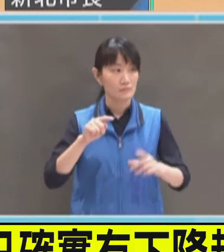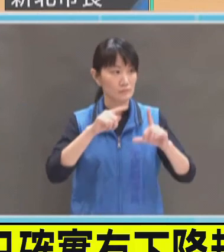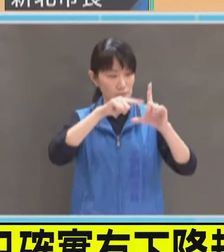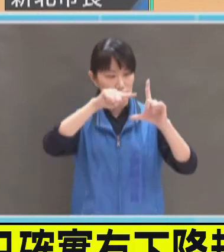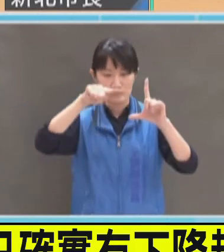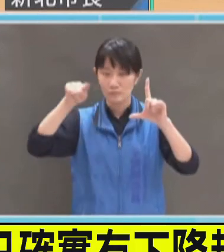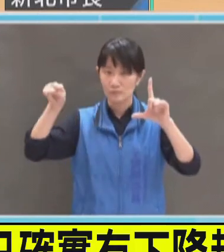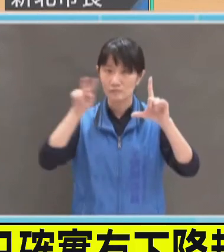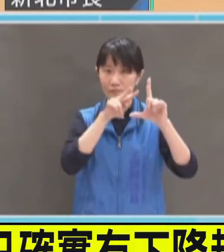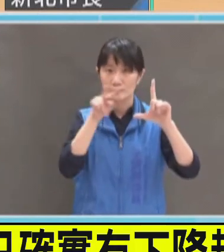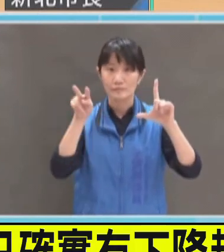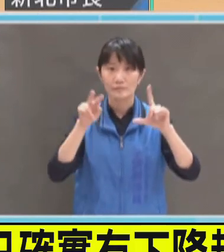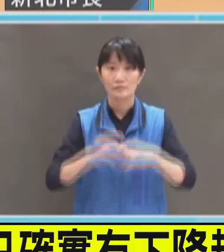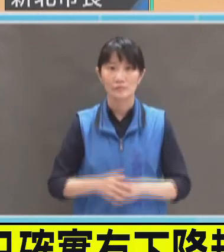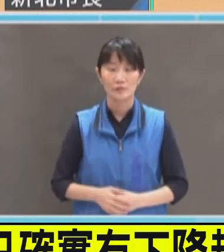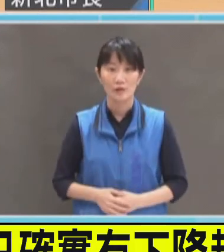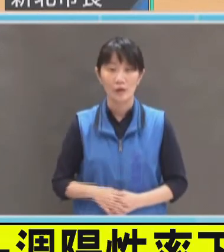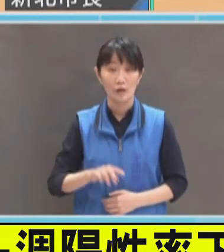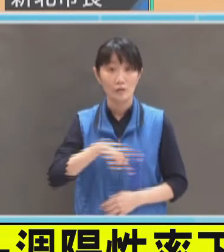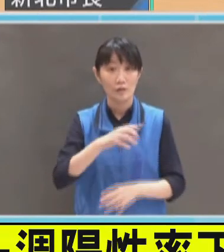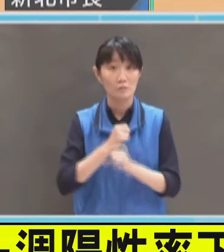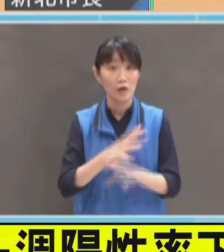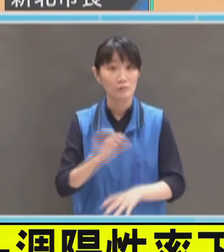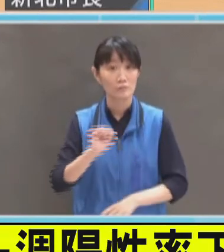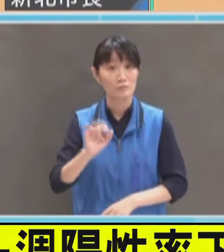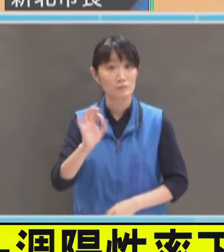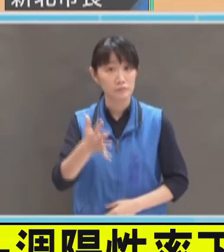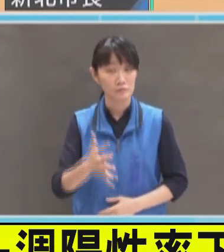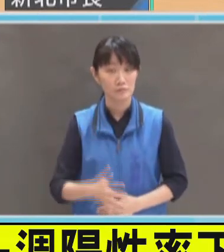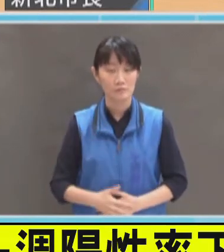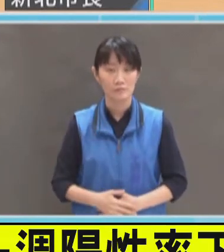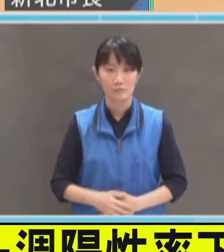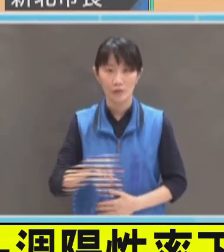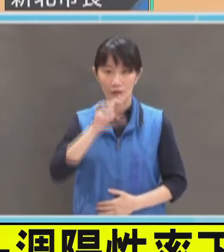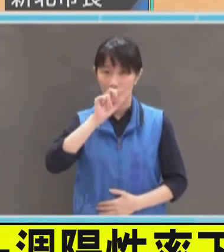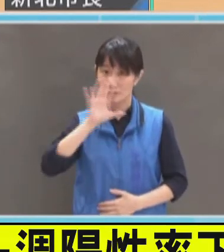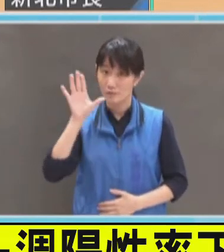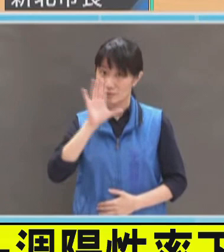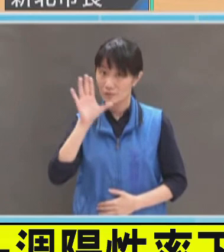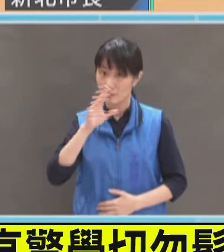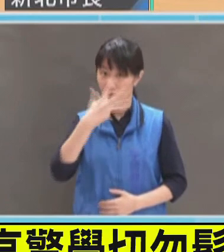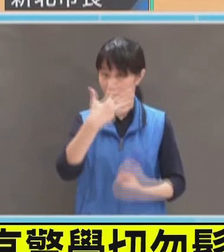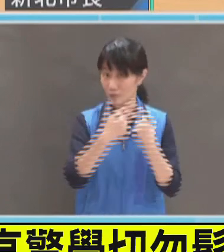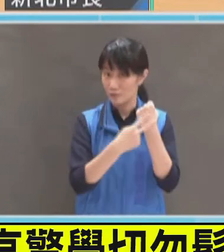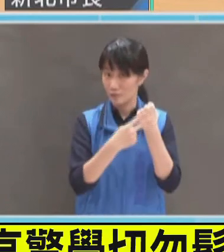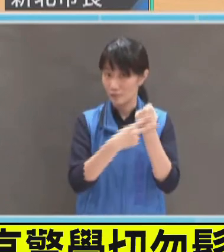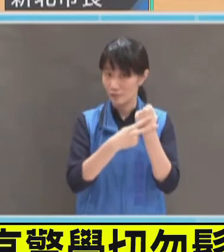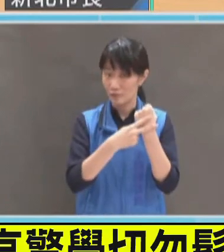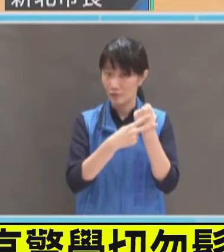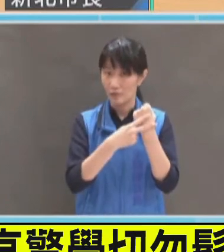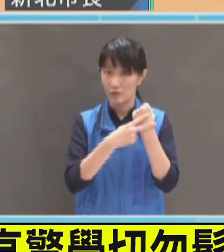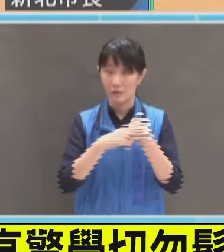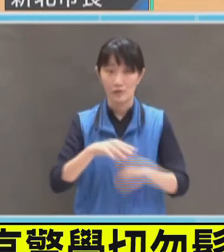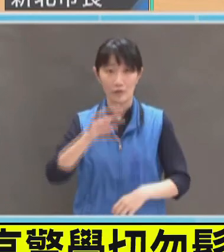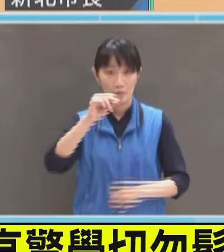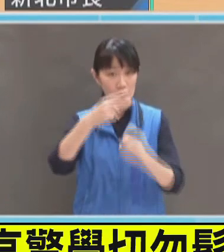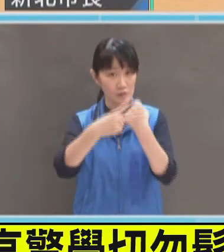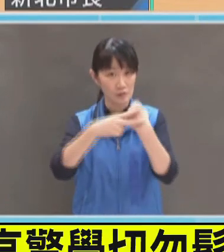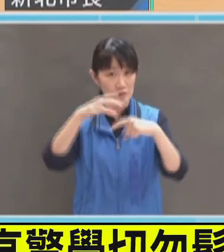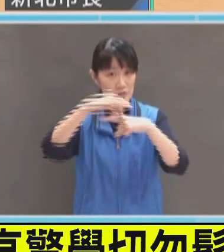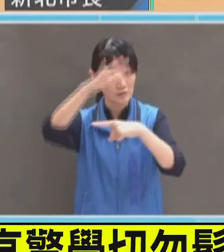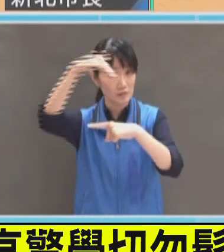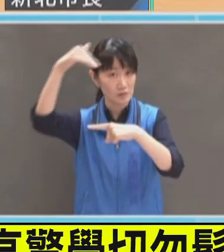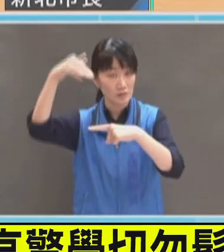样，但是为什么不要掉以轻心？各位可以看到莺歌、八里甚至万里、金